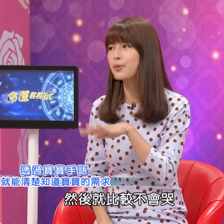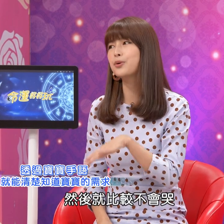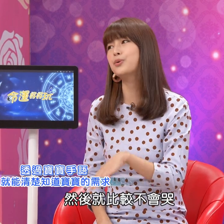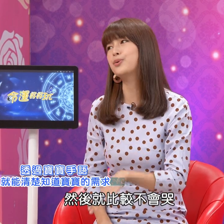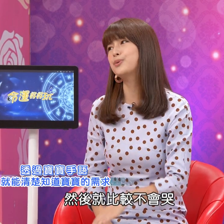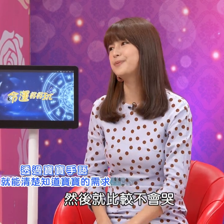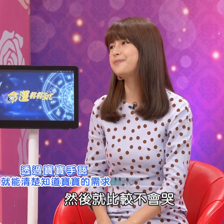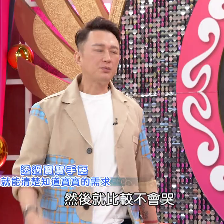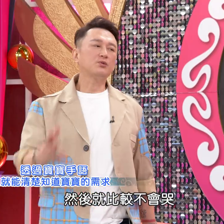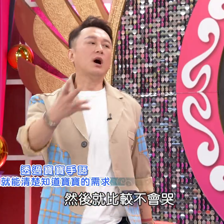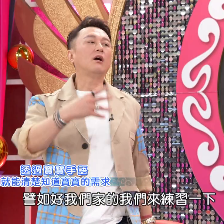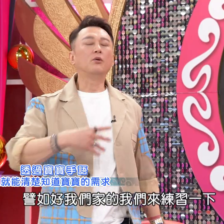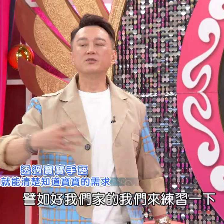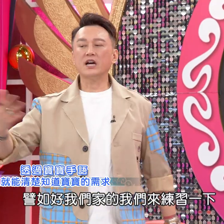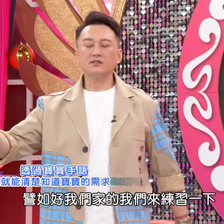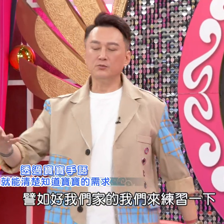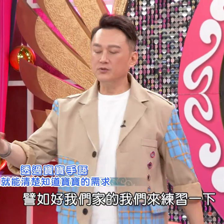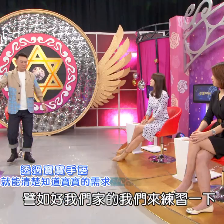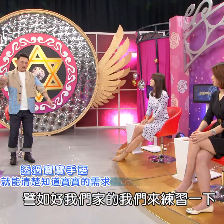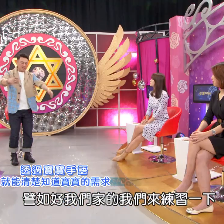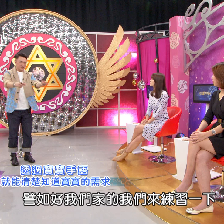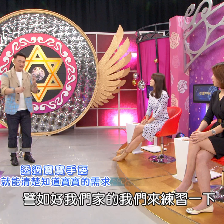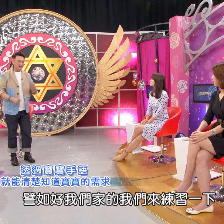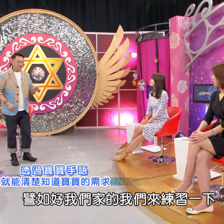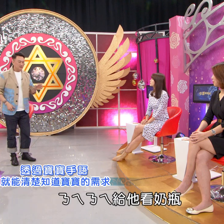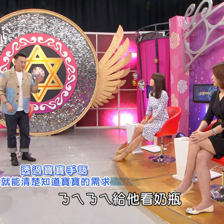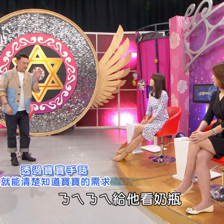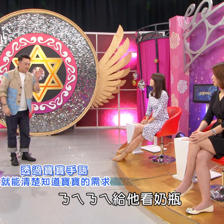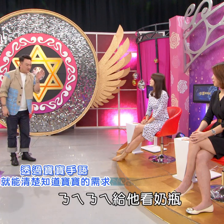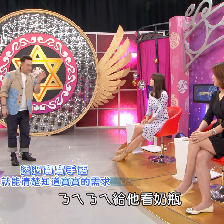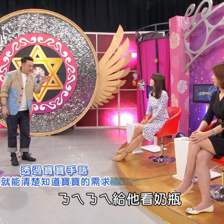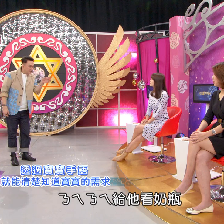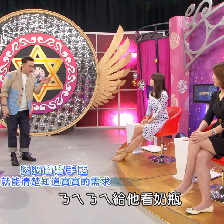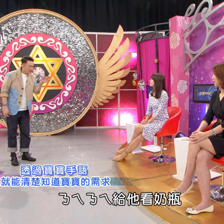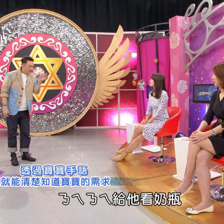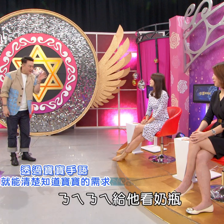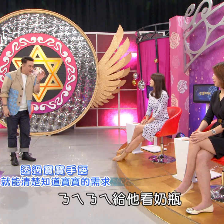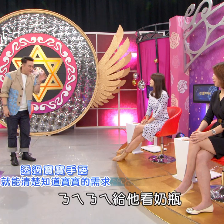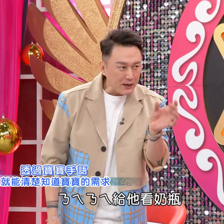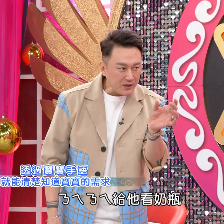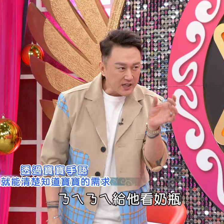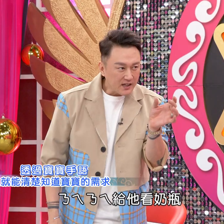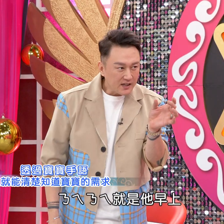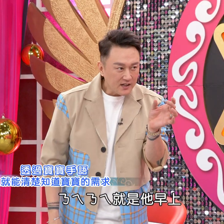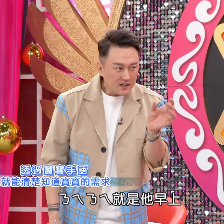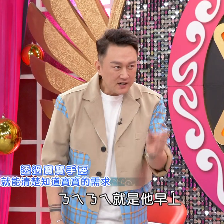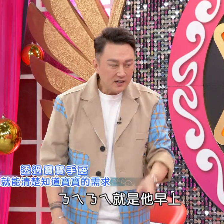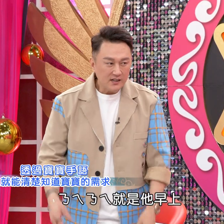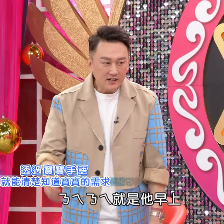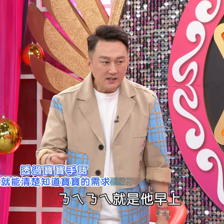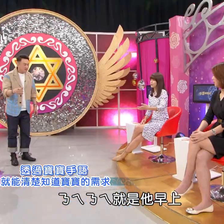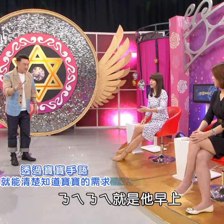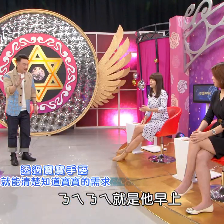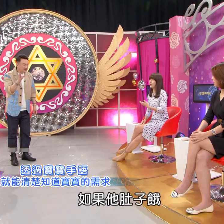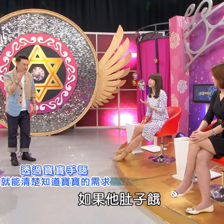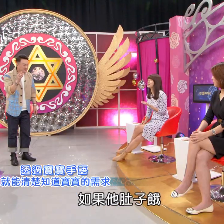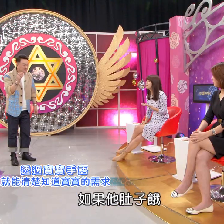不會哭譬如我們家我們來練習一下奶奶給她看奶瓶奶奶就是她早上如果她肚子餓